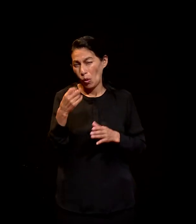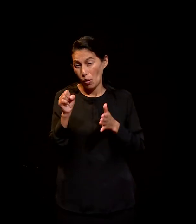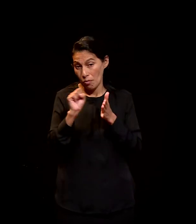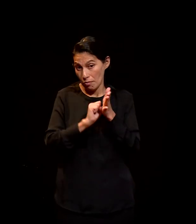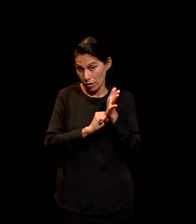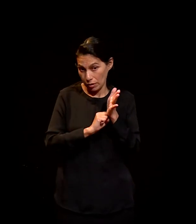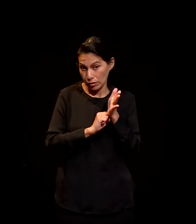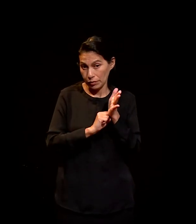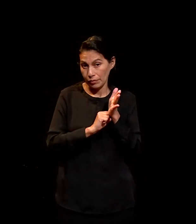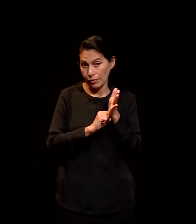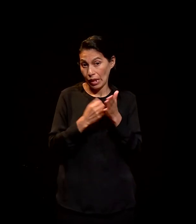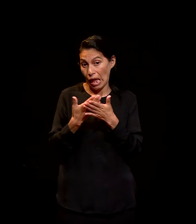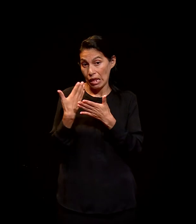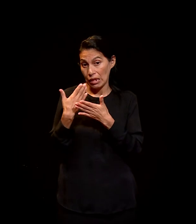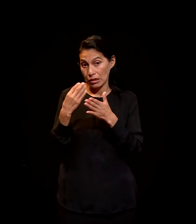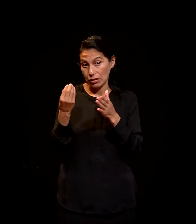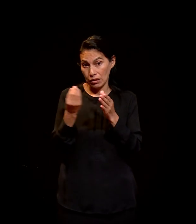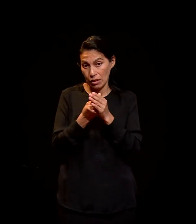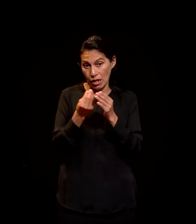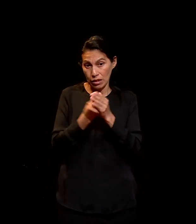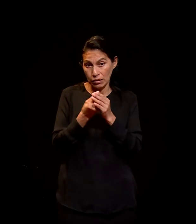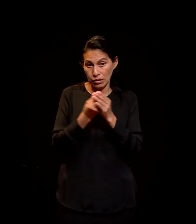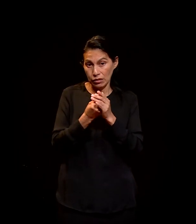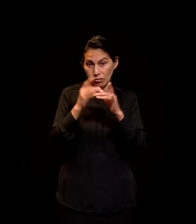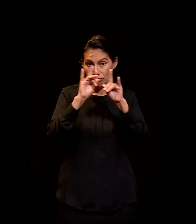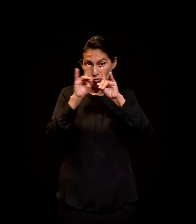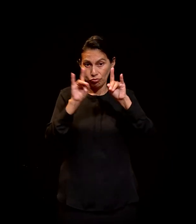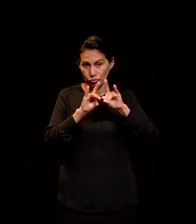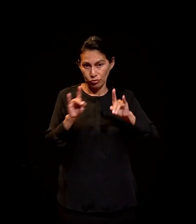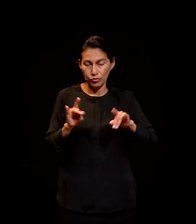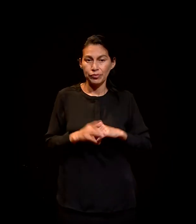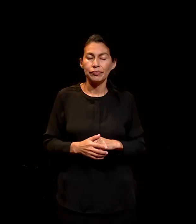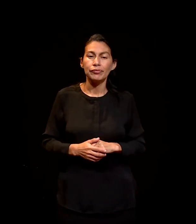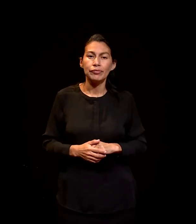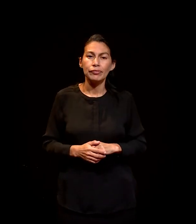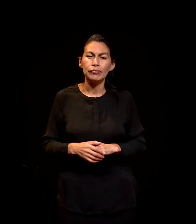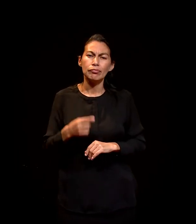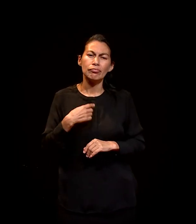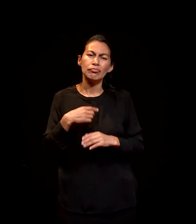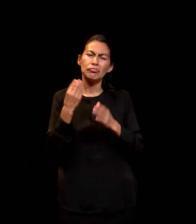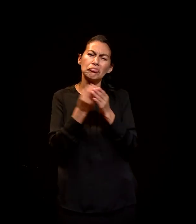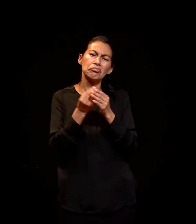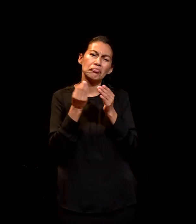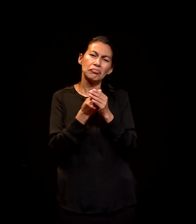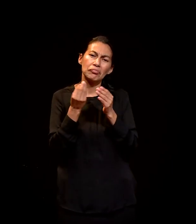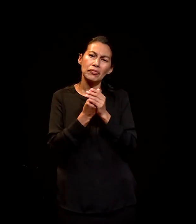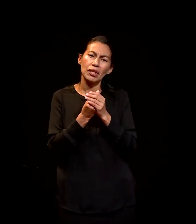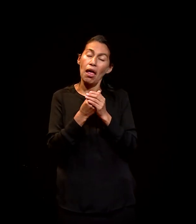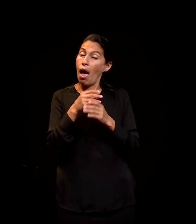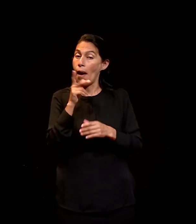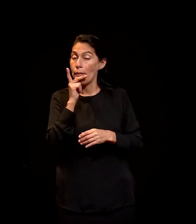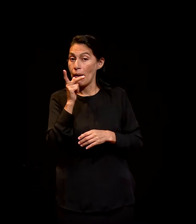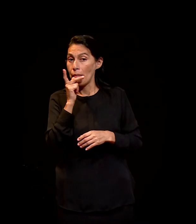dos meses que todavía estamos en clases virtuales yo estaba en mis clases